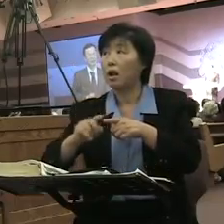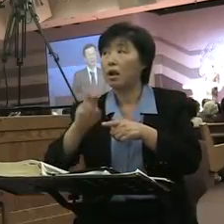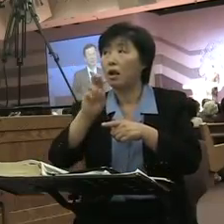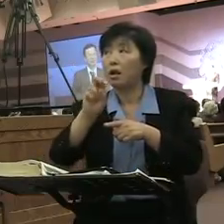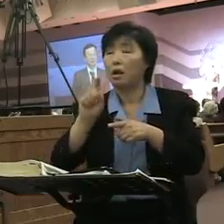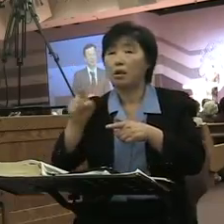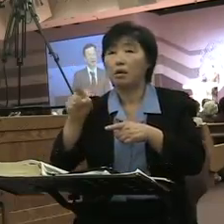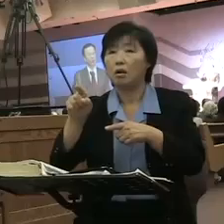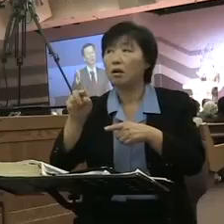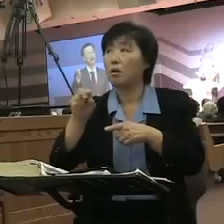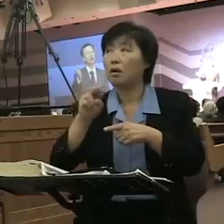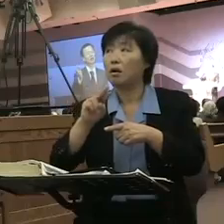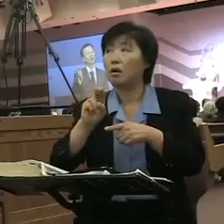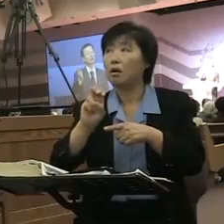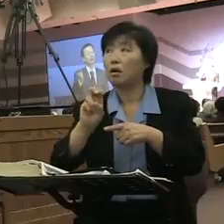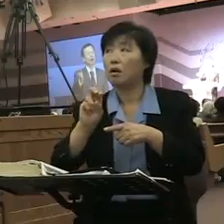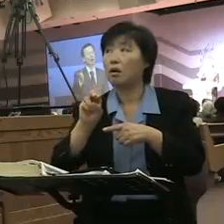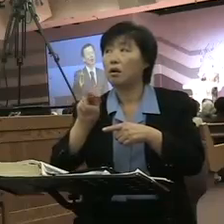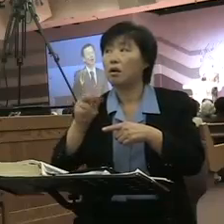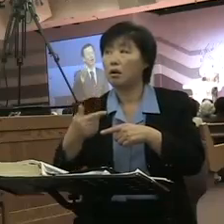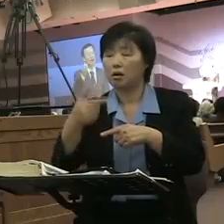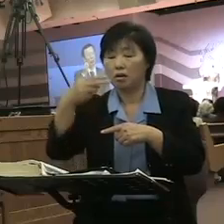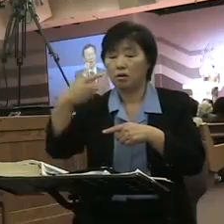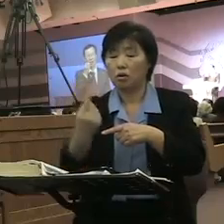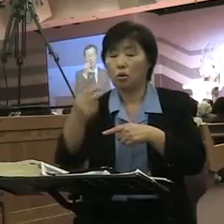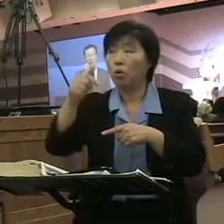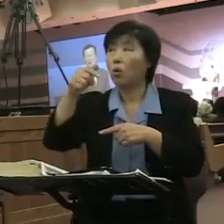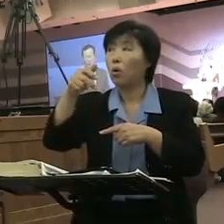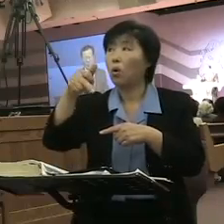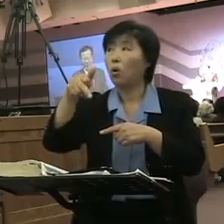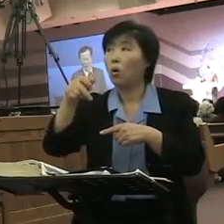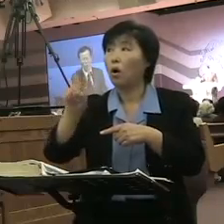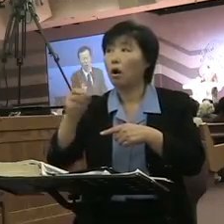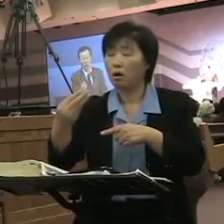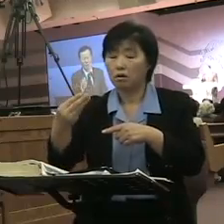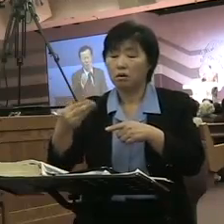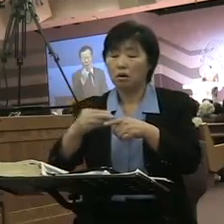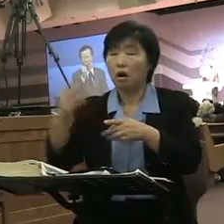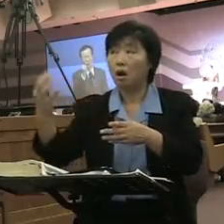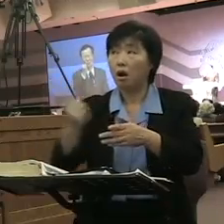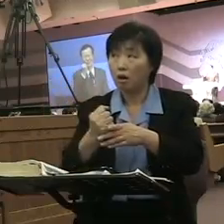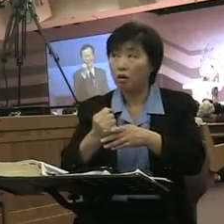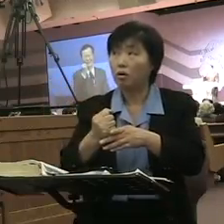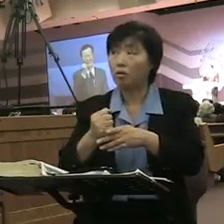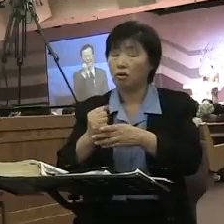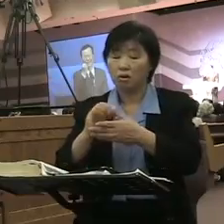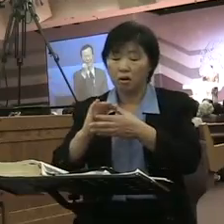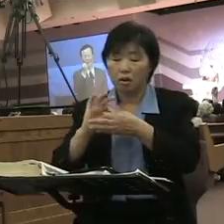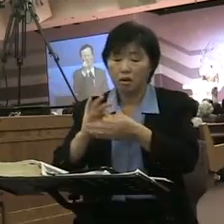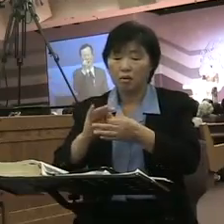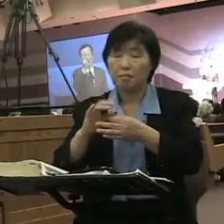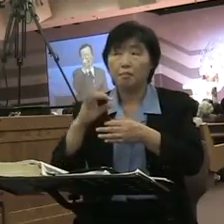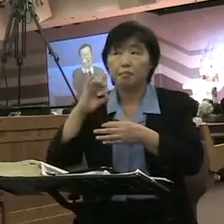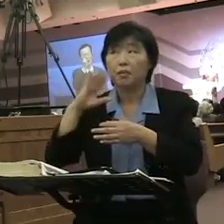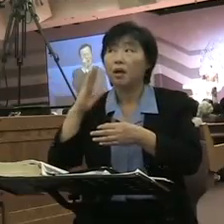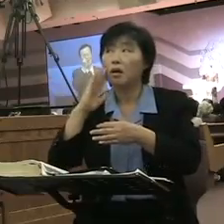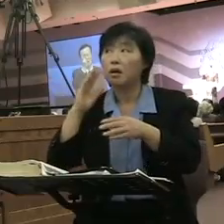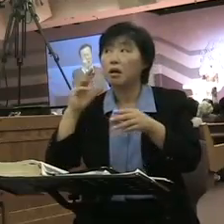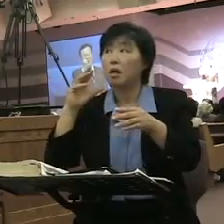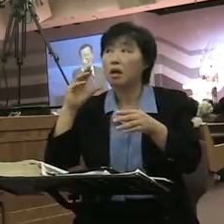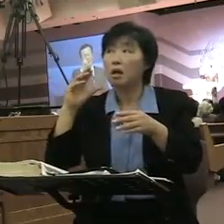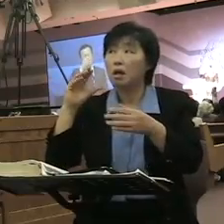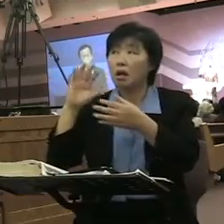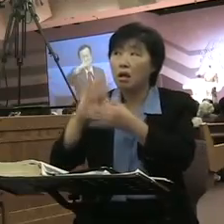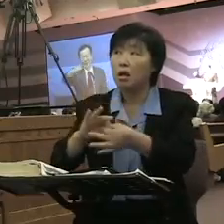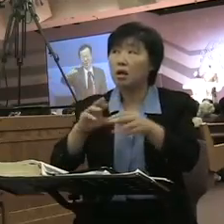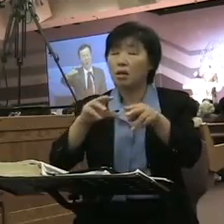자릅니다. 반으로 자르는데도 불구하고 그 와스프 말벌은 계속 잼을 빨고 있습니다. 근데 그 빨고 있는 잼이